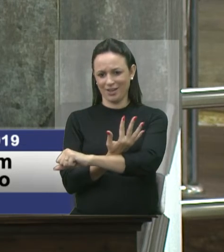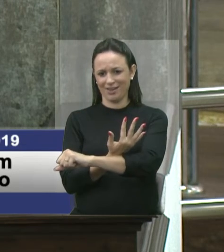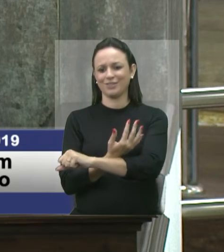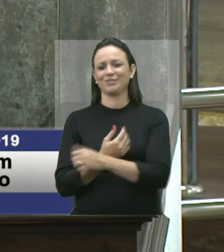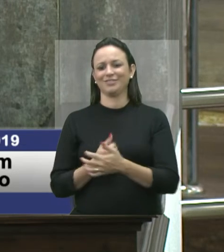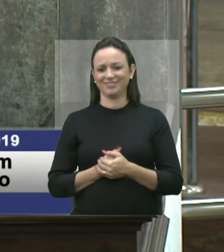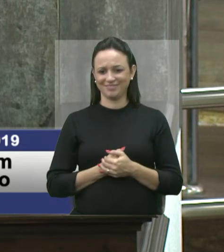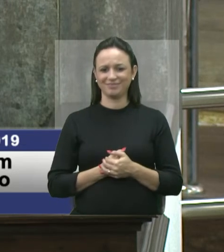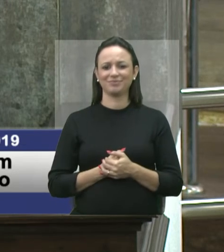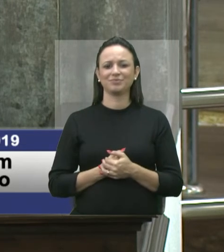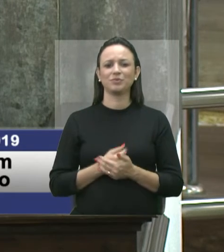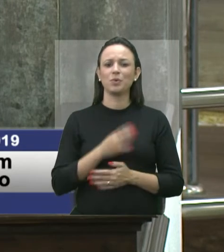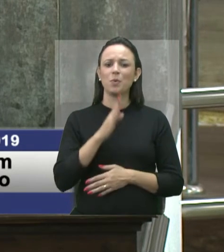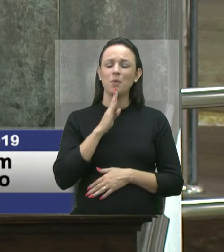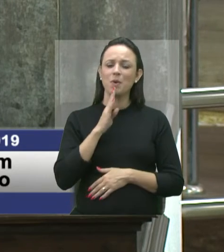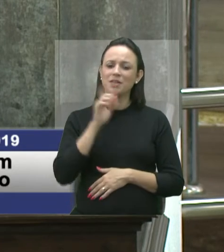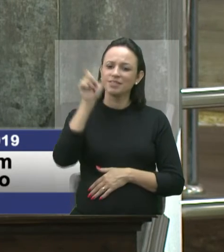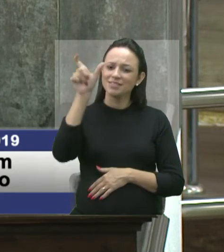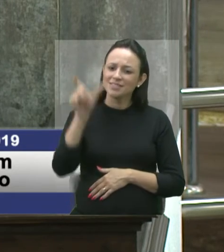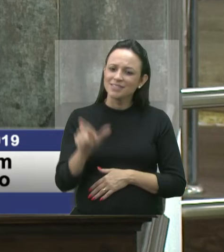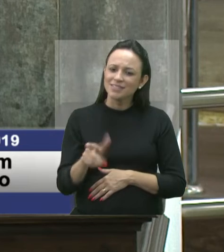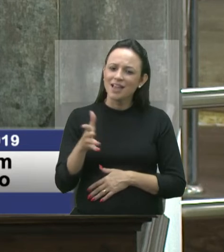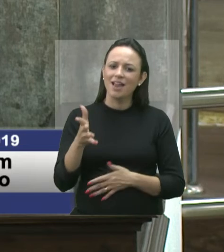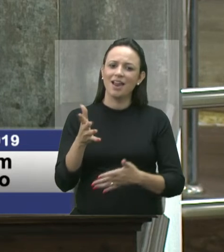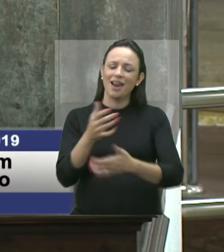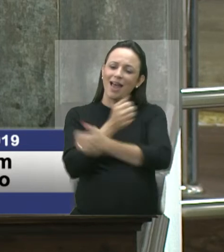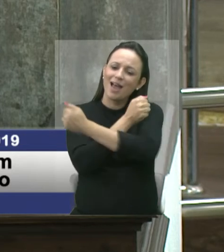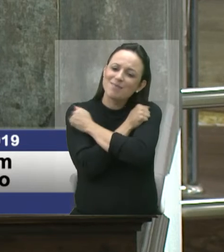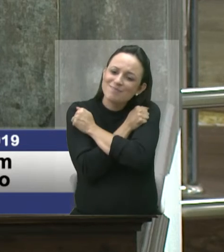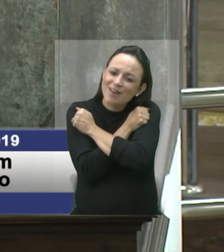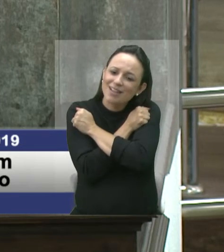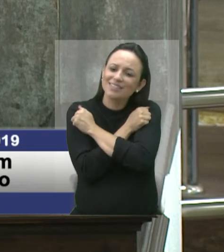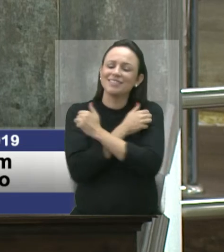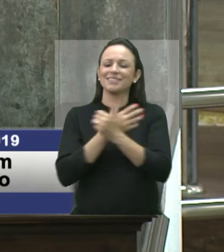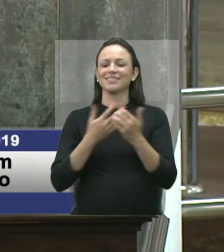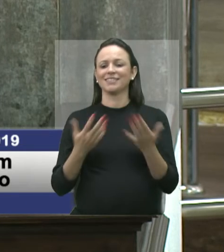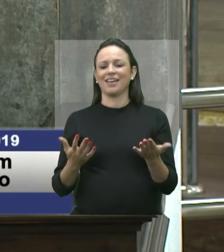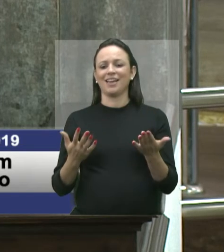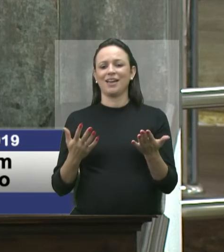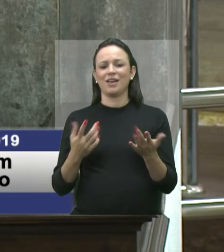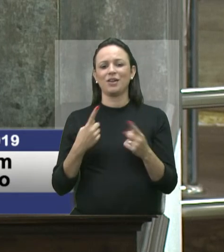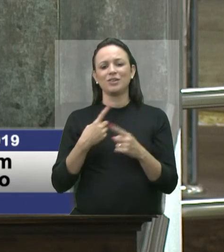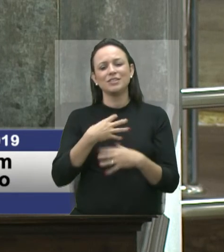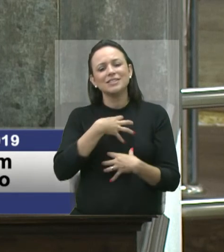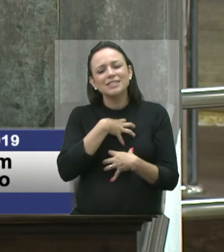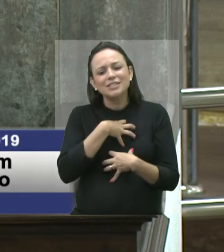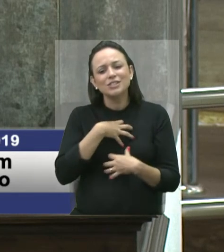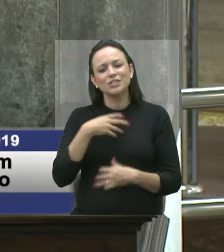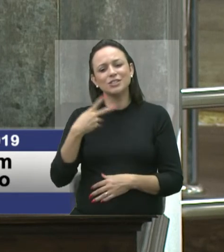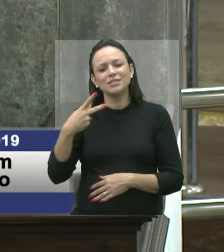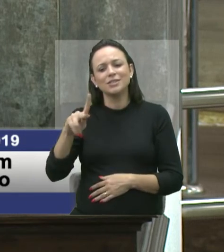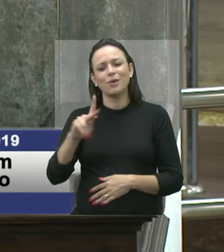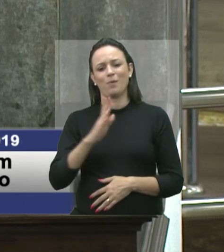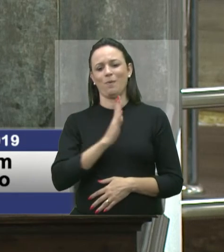emocionado de conhecê-lo, de abraçá-lo e sentir no coração dele